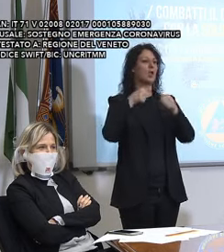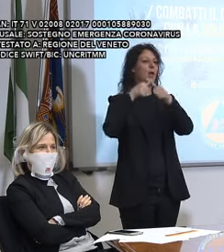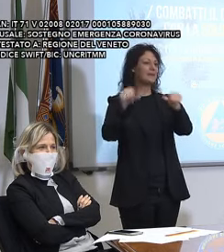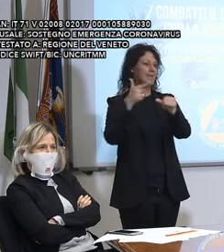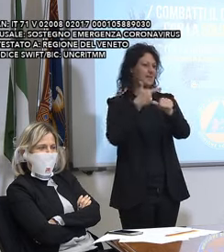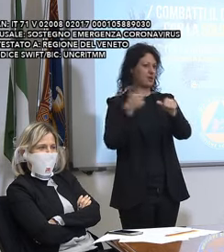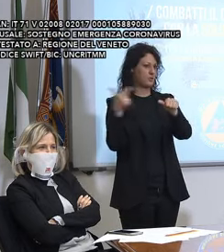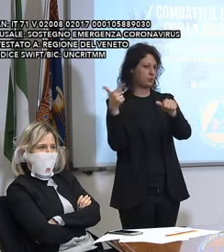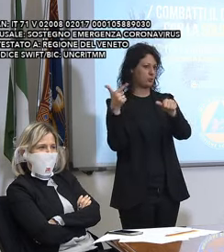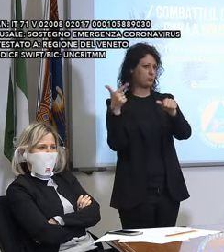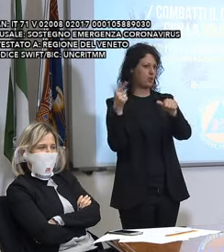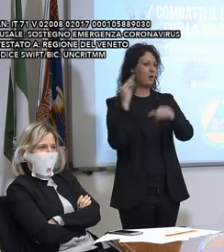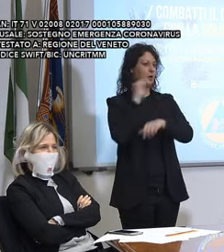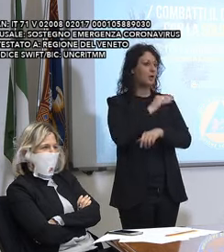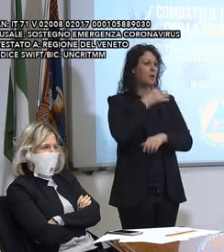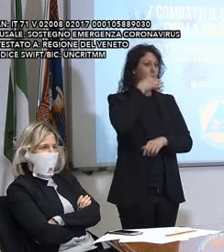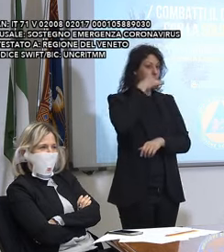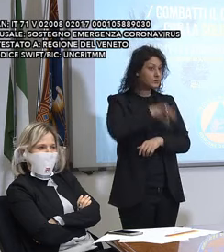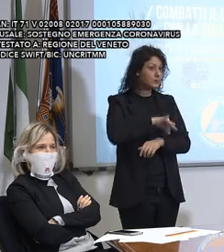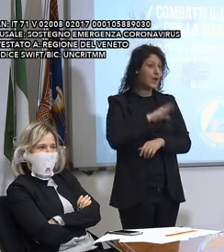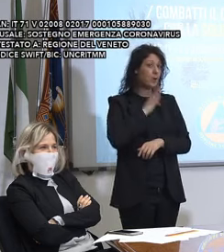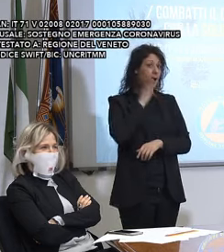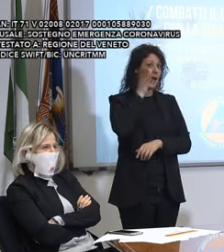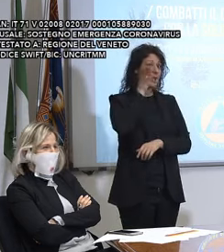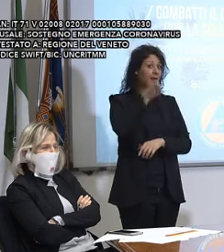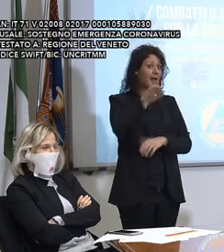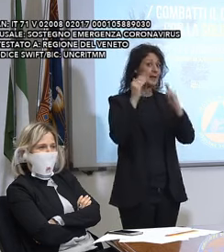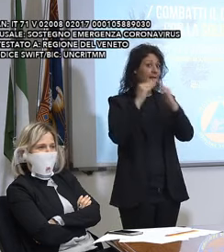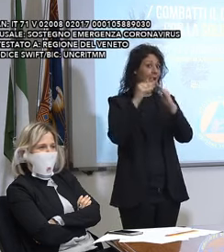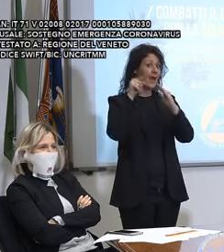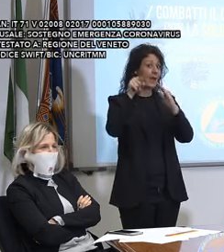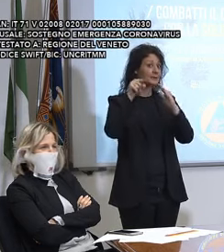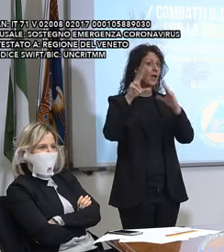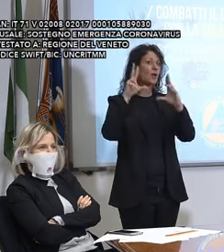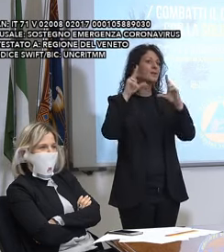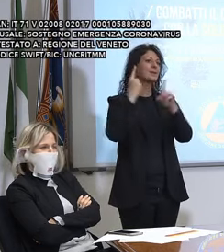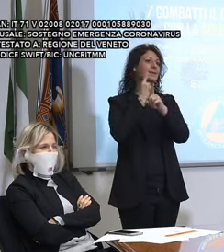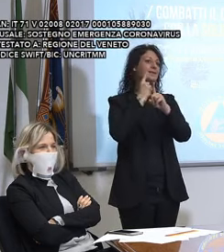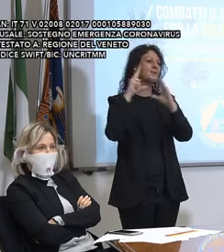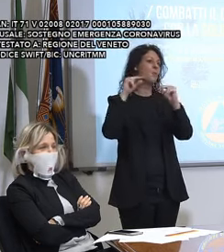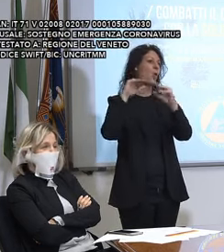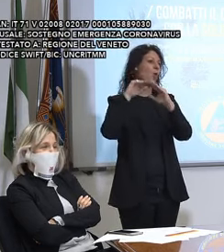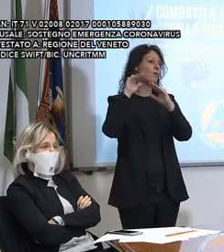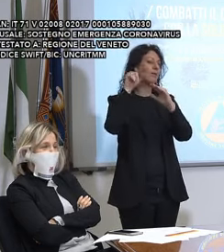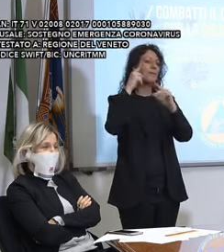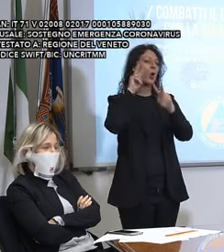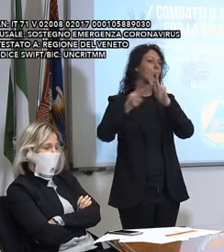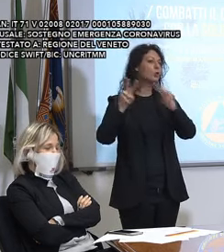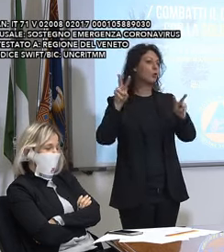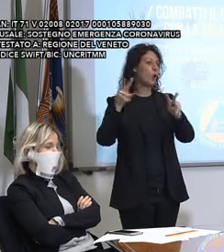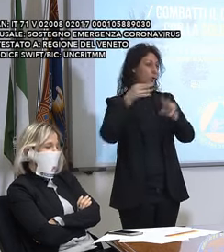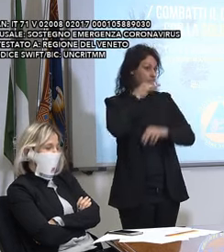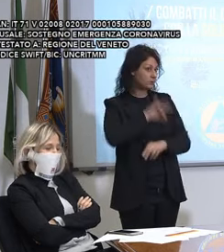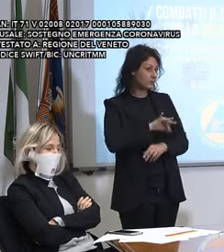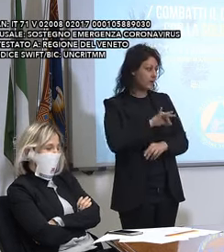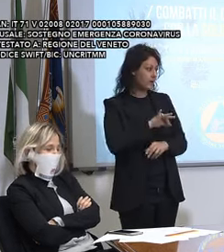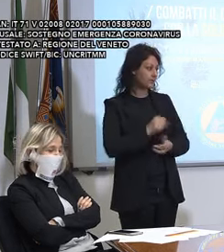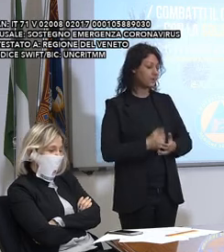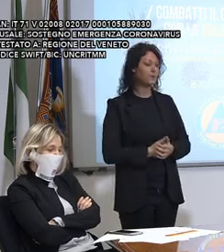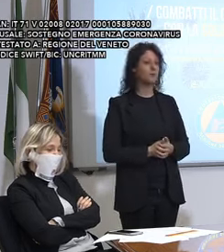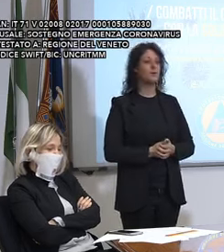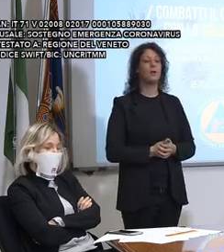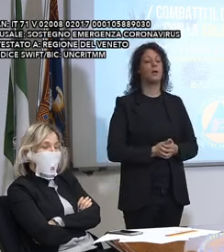Potremmo recarci nella nostra futura prima casa anche solo per controllare che tutto sia in ordine? Beh, è no